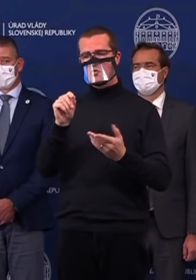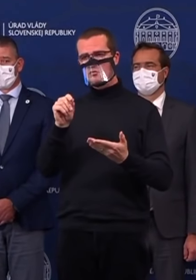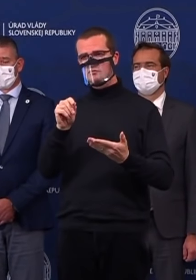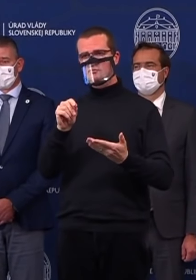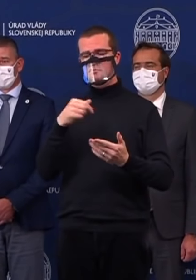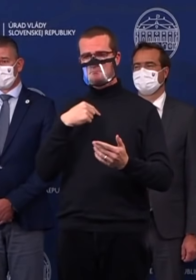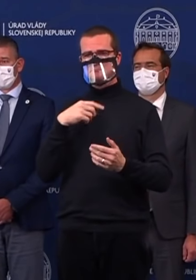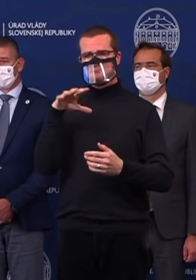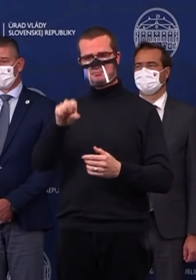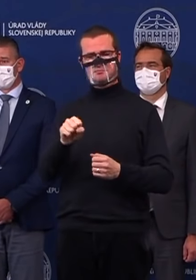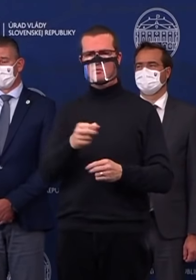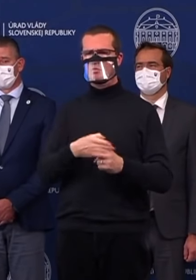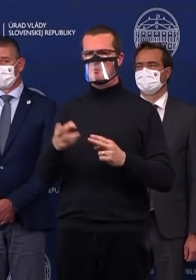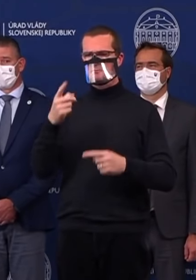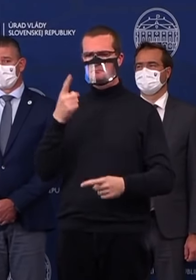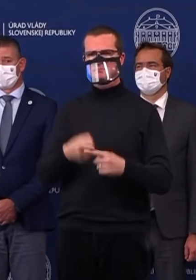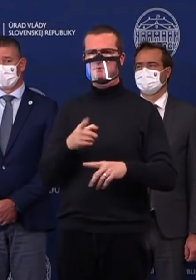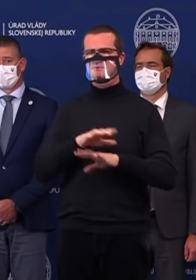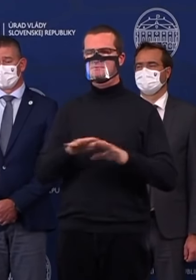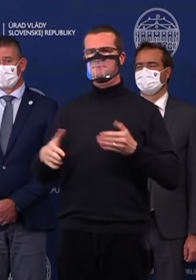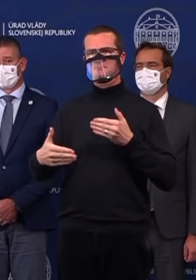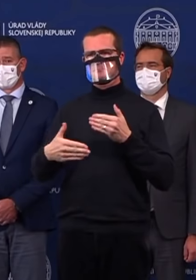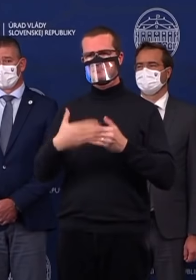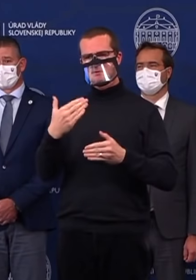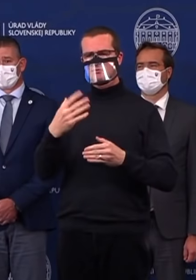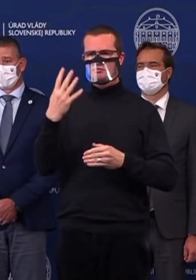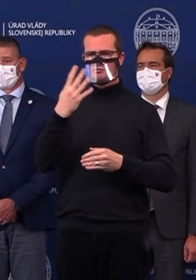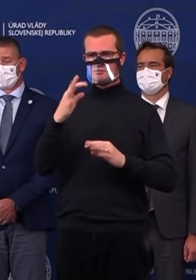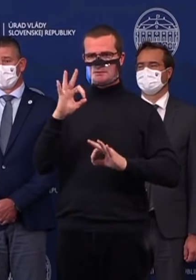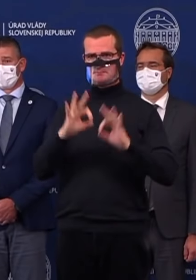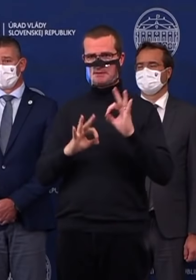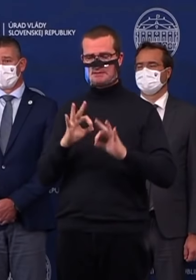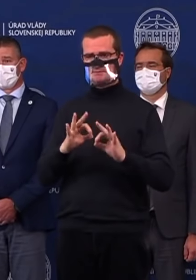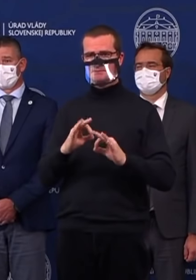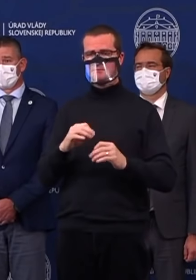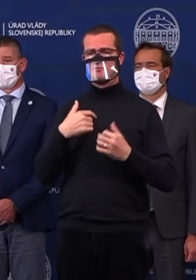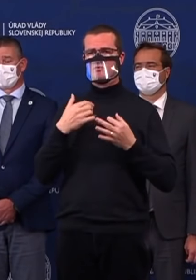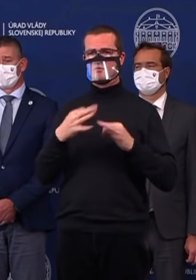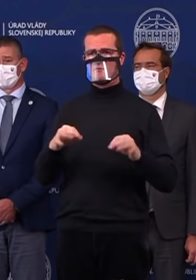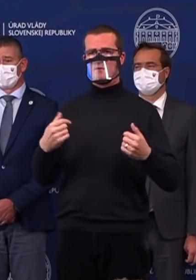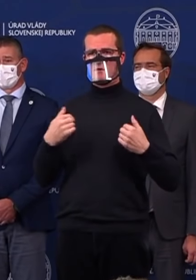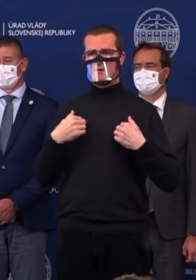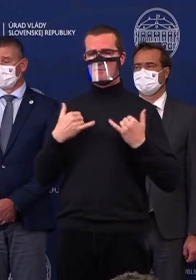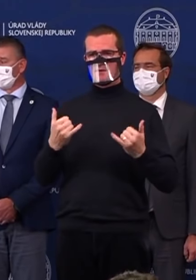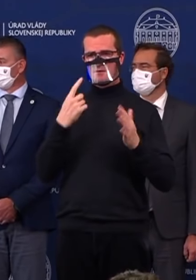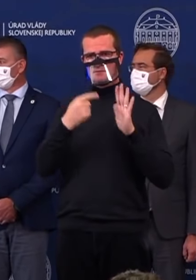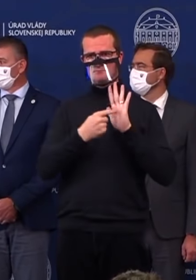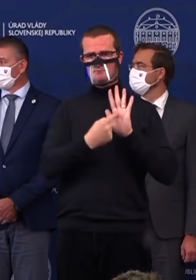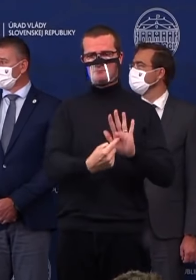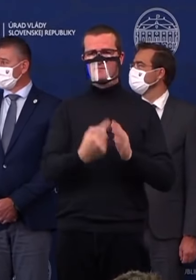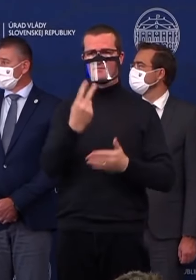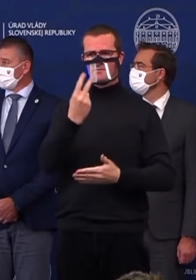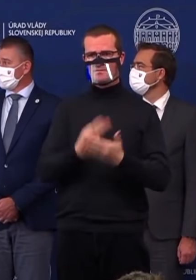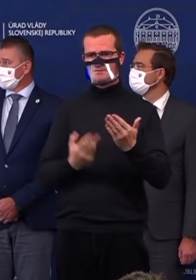sme trafili úplne presne. Je to bližšie k tým 40% a dovolte, aby som vám teda ukázal